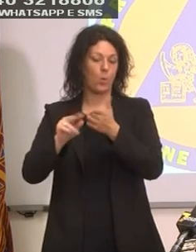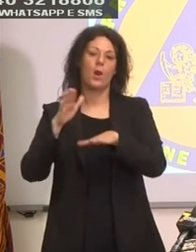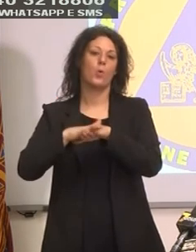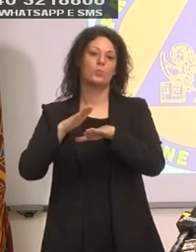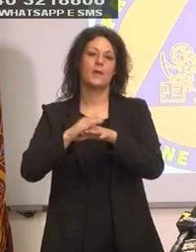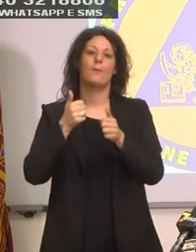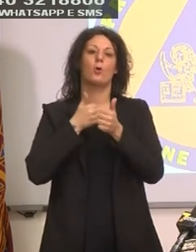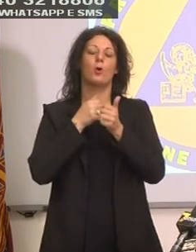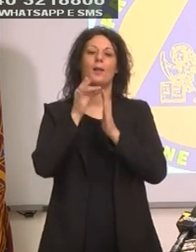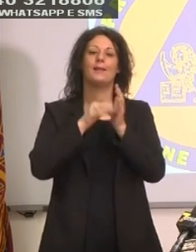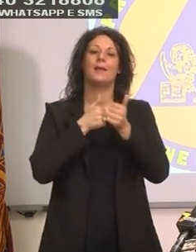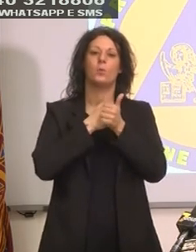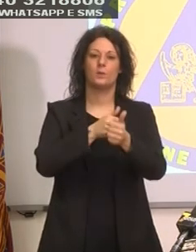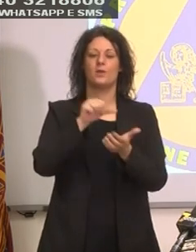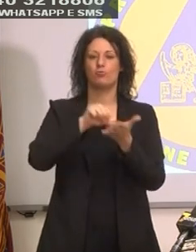guida che possiamo farti avere dopo.